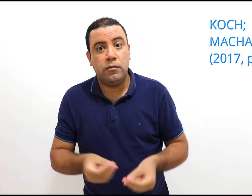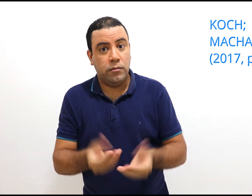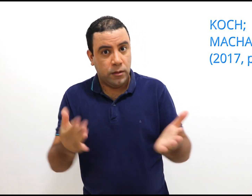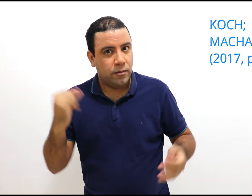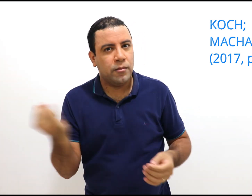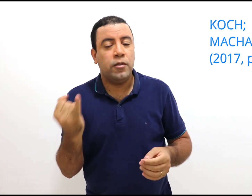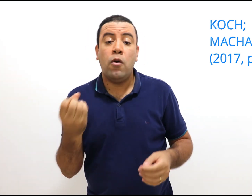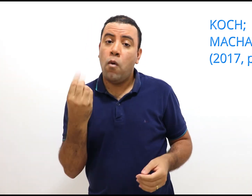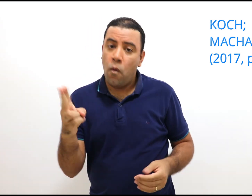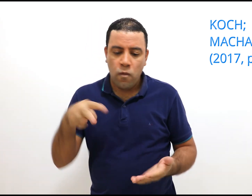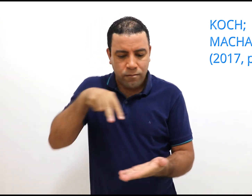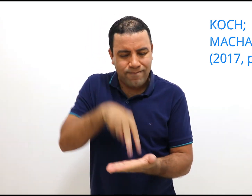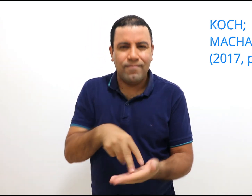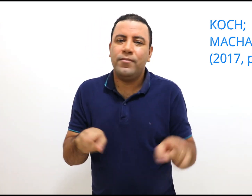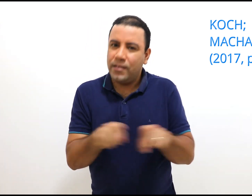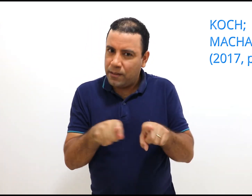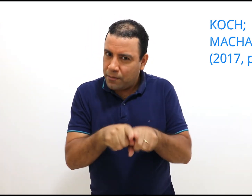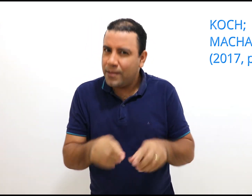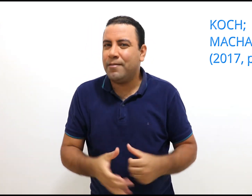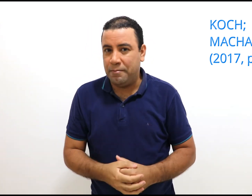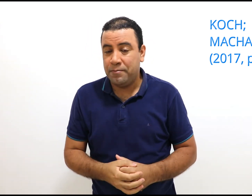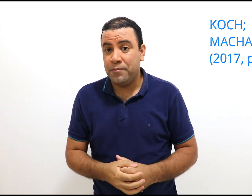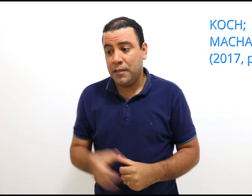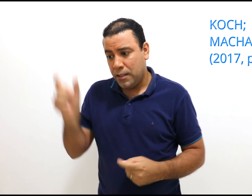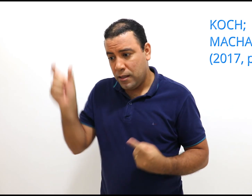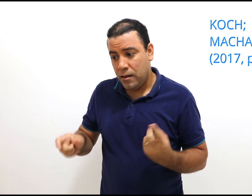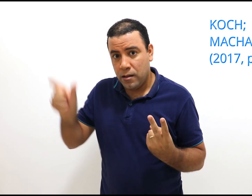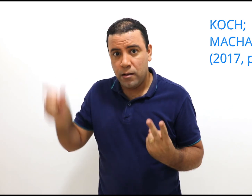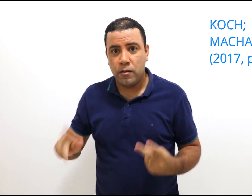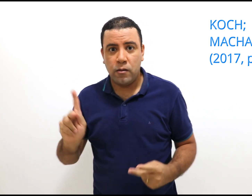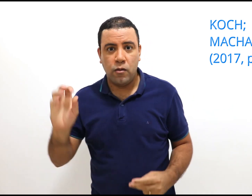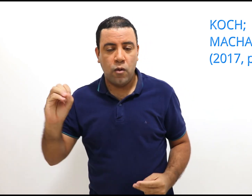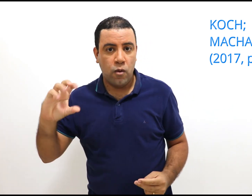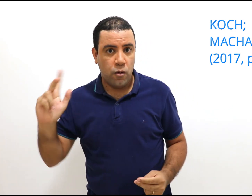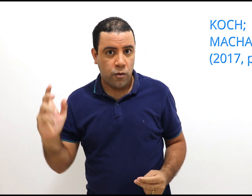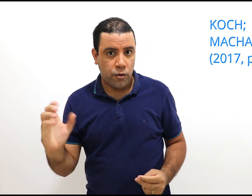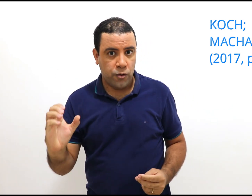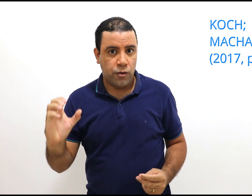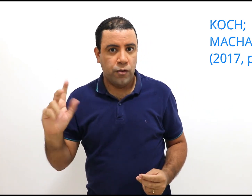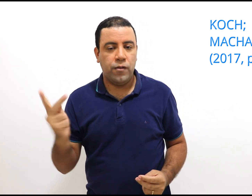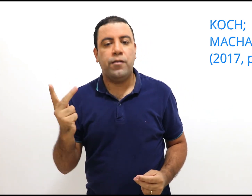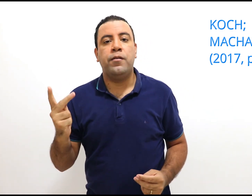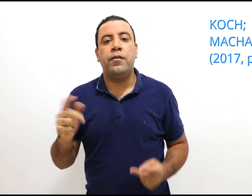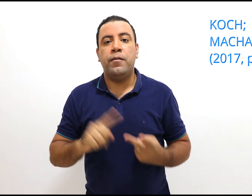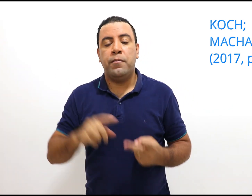ou não, conforme Koch, Machado, 2017, página